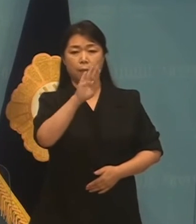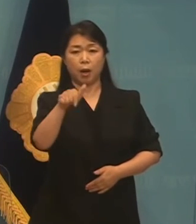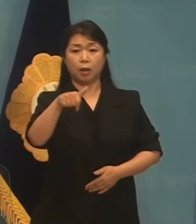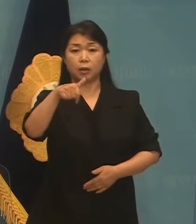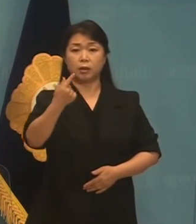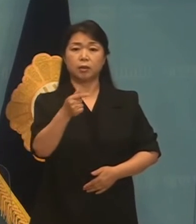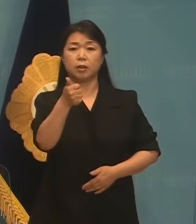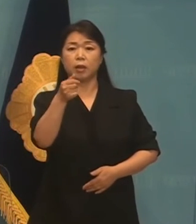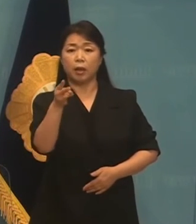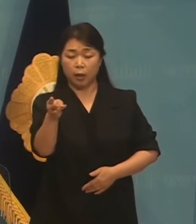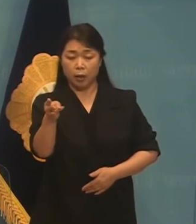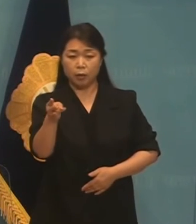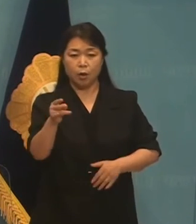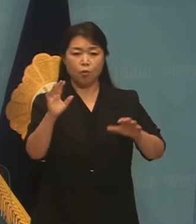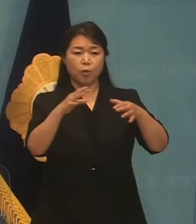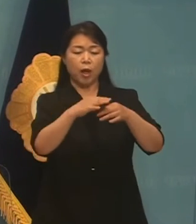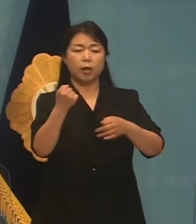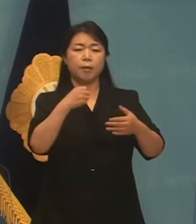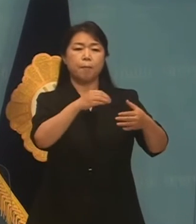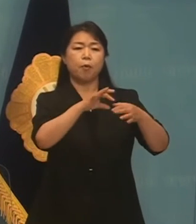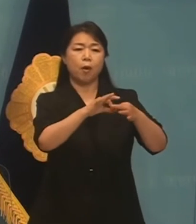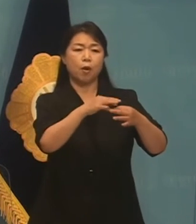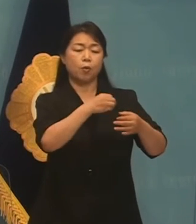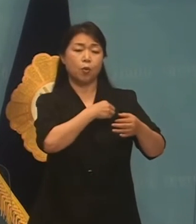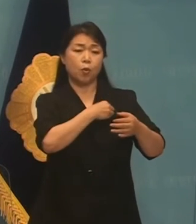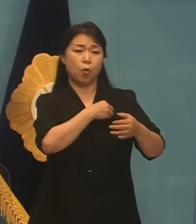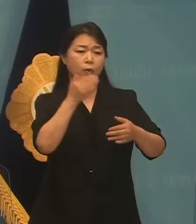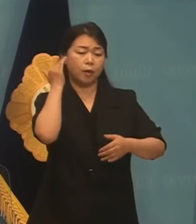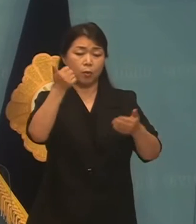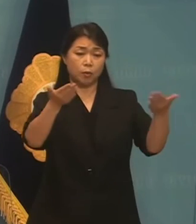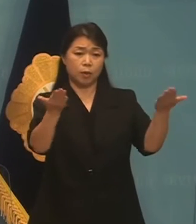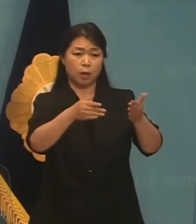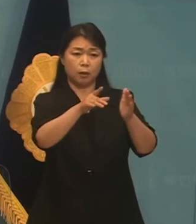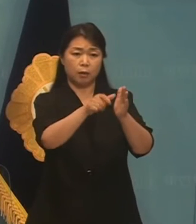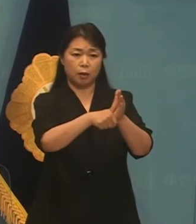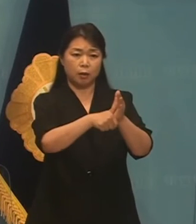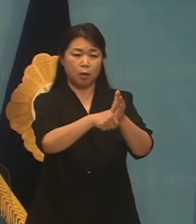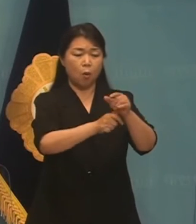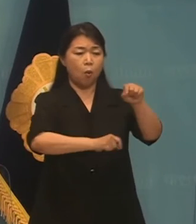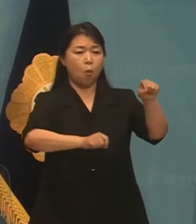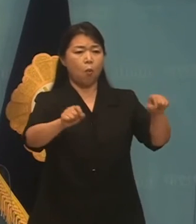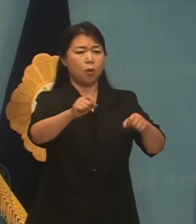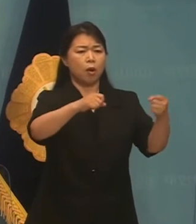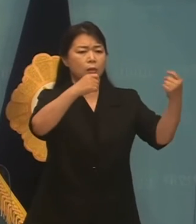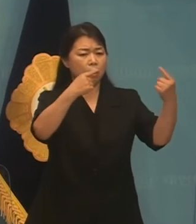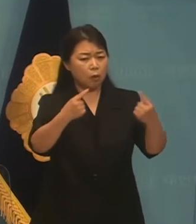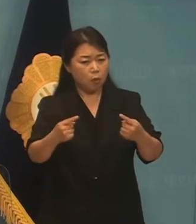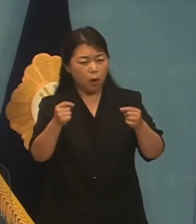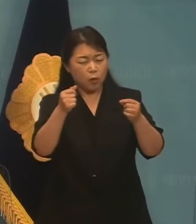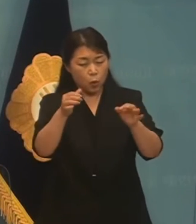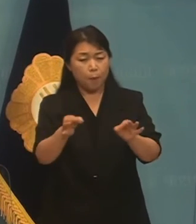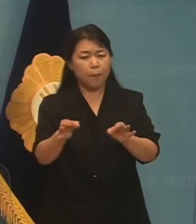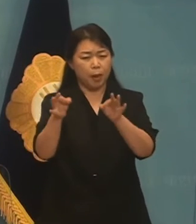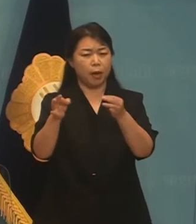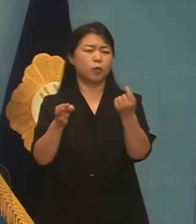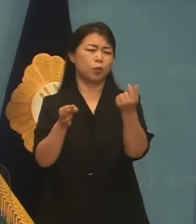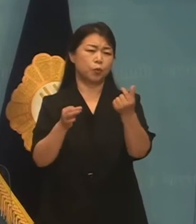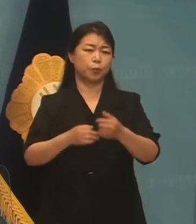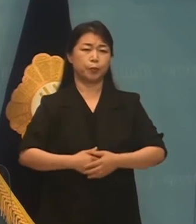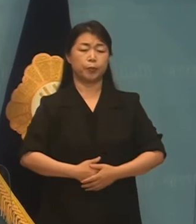국민의힘당 소속의 대통령 재임 기간 동안은 오히려 내리거나 소폭 상승에